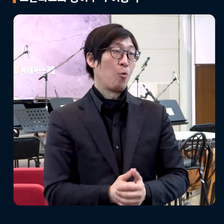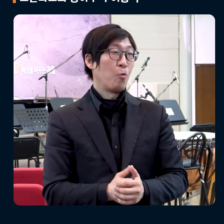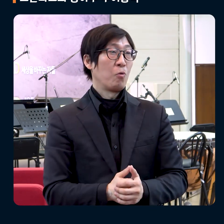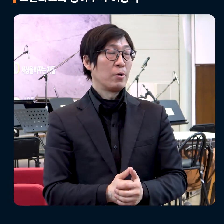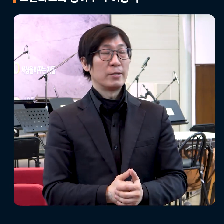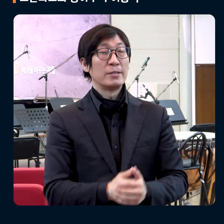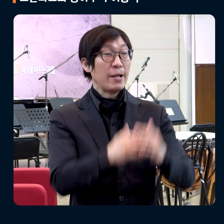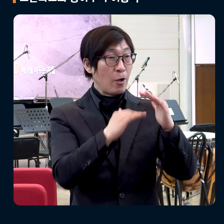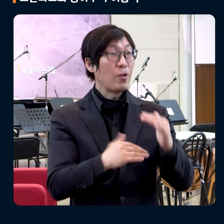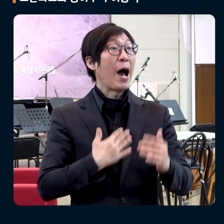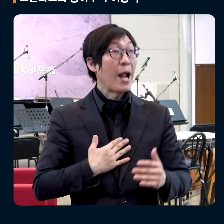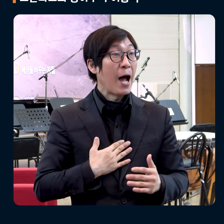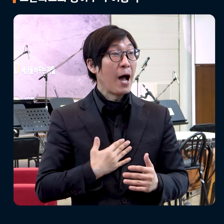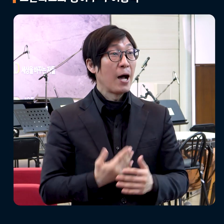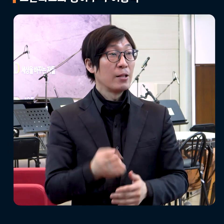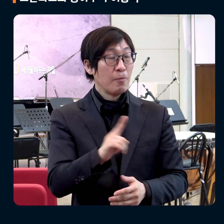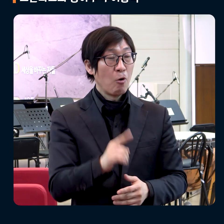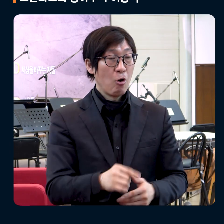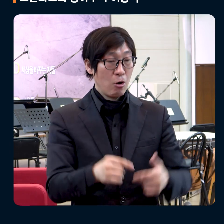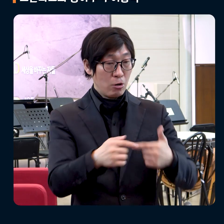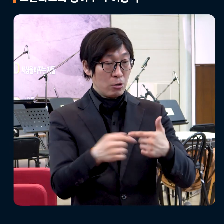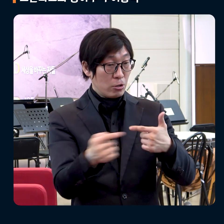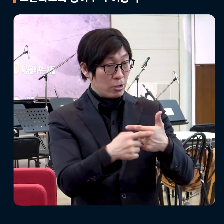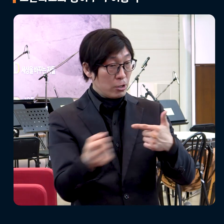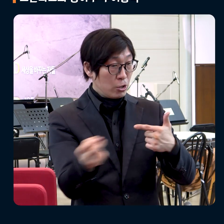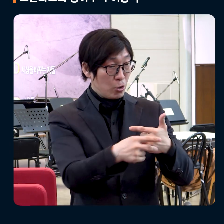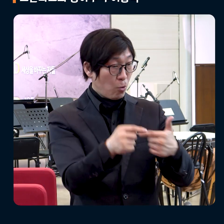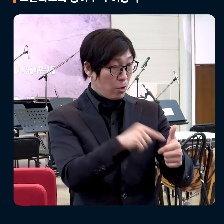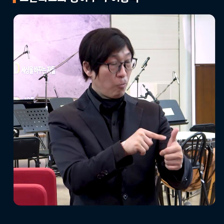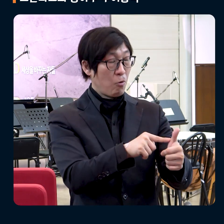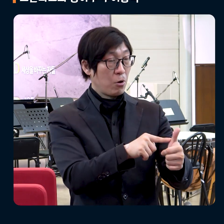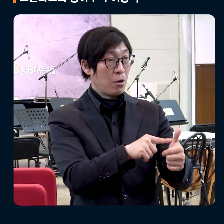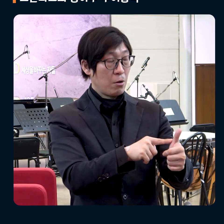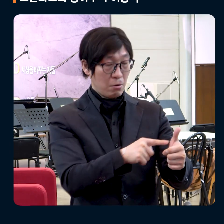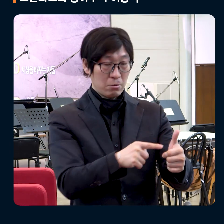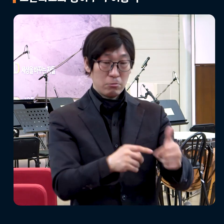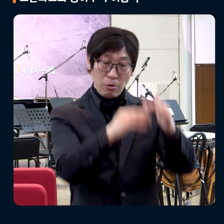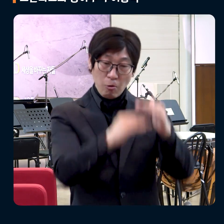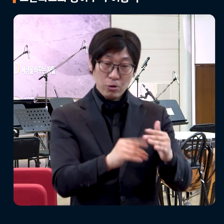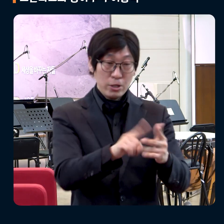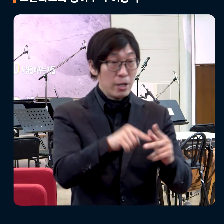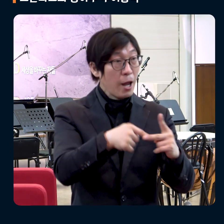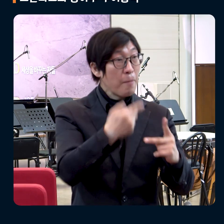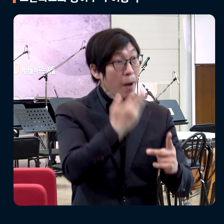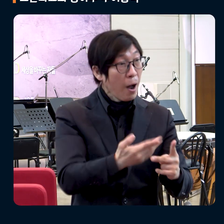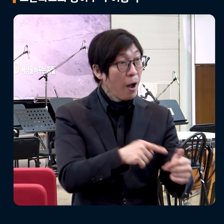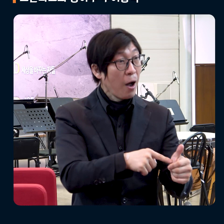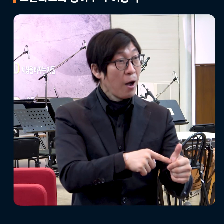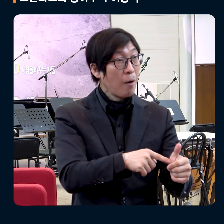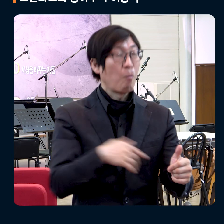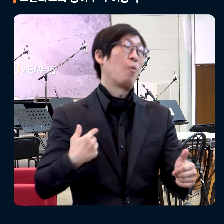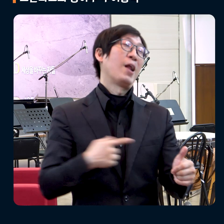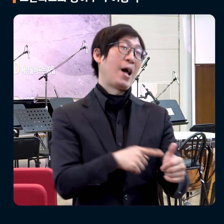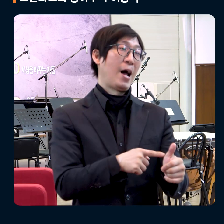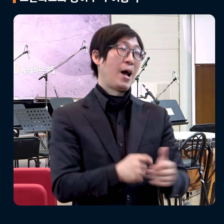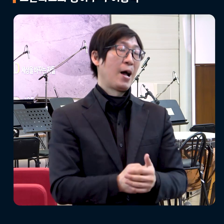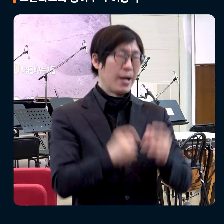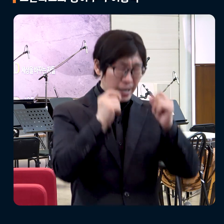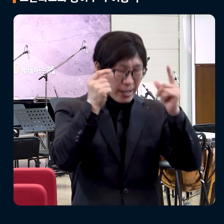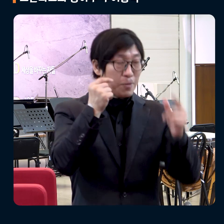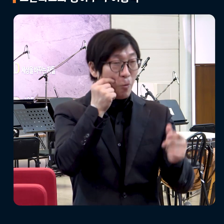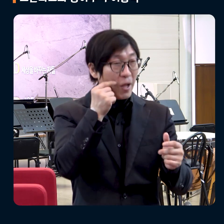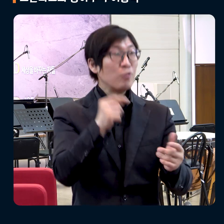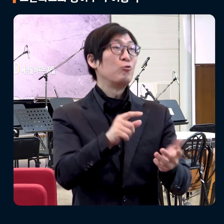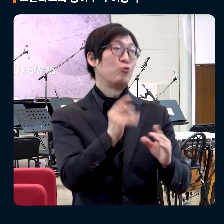이 말씀이 니고데모에게 주어졌다는 것은 잘 모릅니다. 또 니고데모가 깨닫지